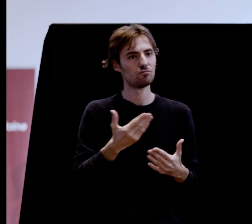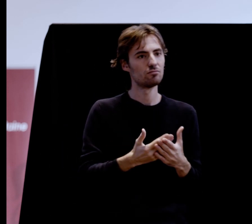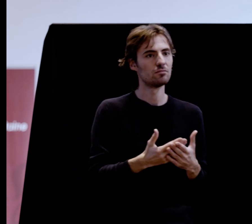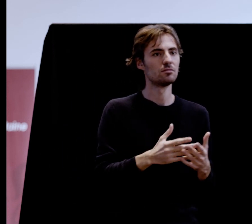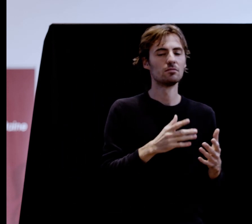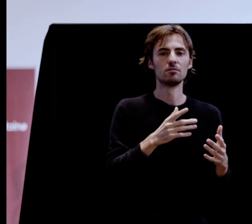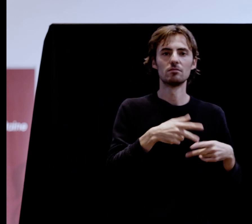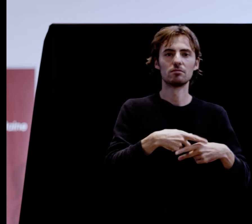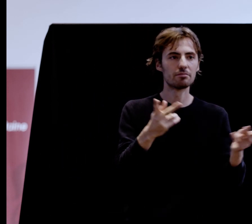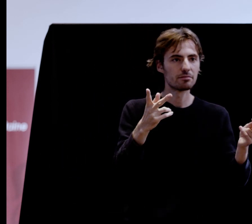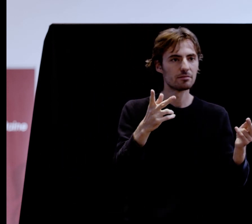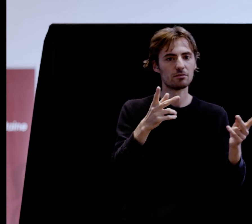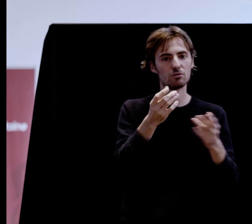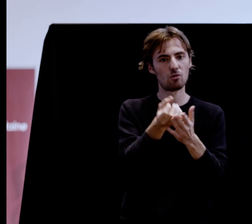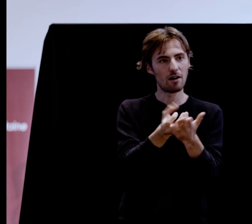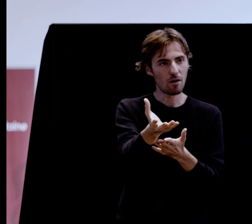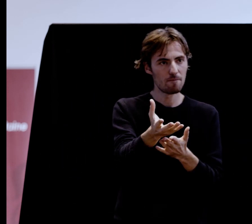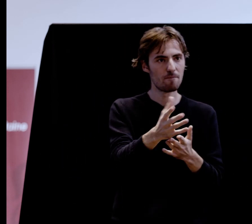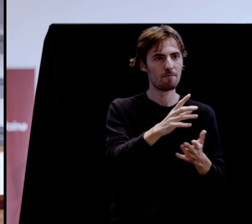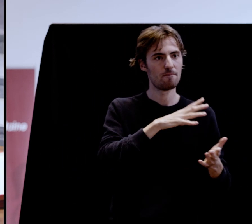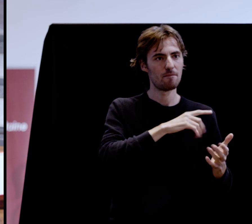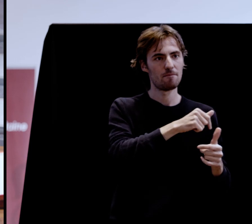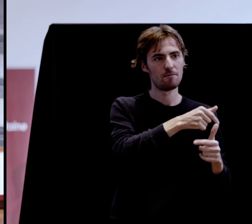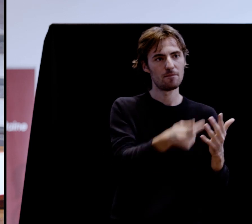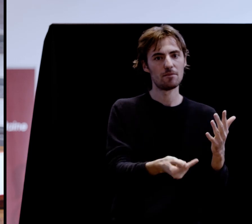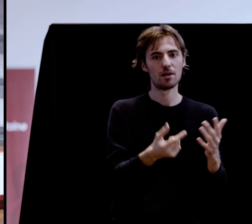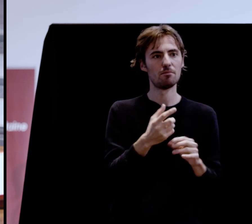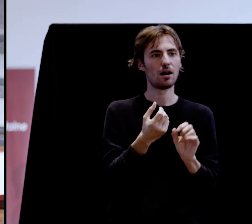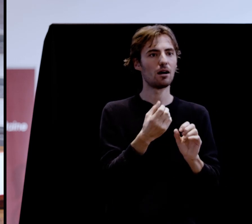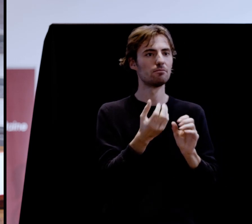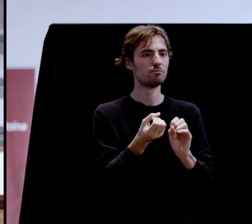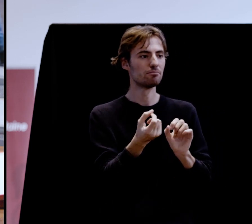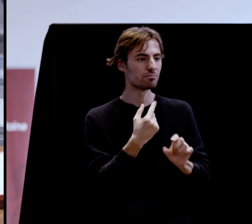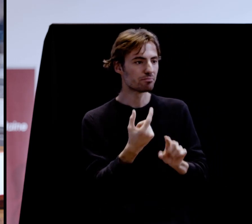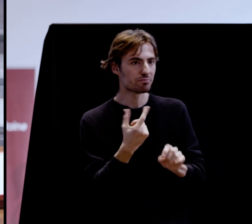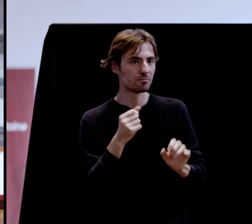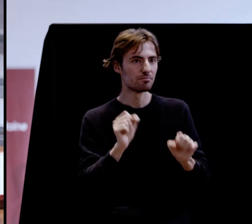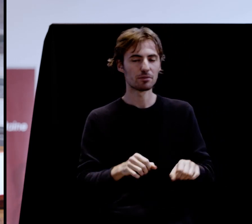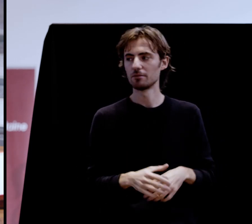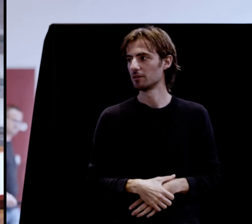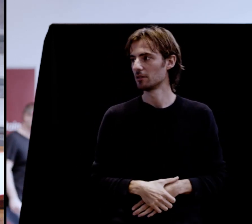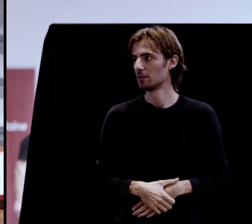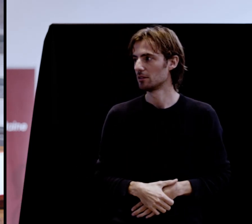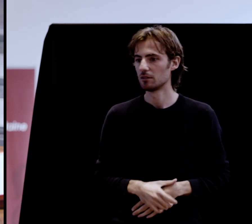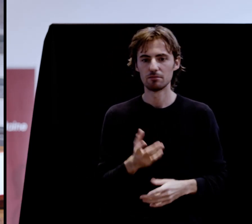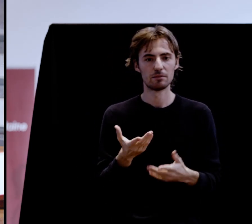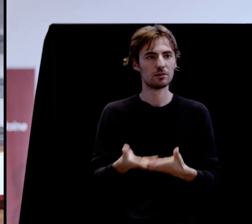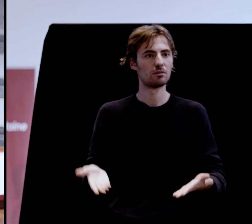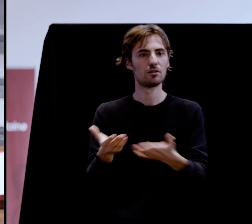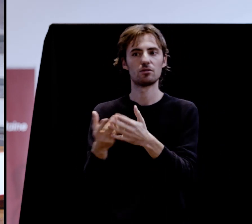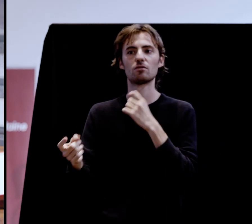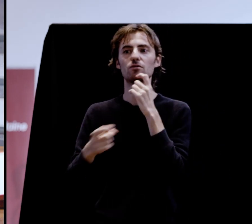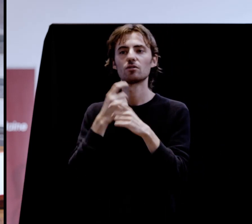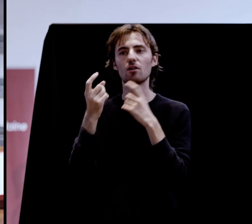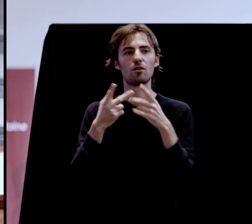pour dénoncer, pour informer, enfin voilà, par chat. Donc on peut aussi dénoncer une situation de violence.